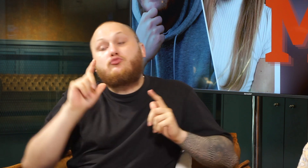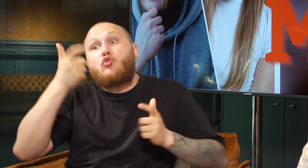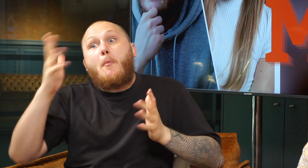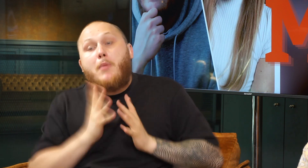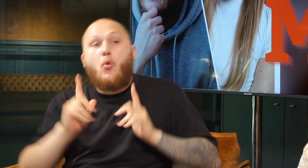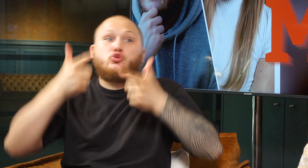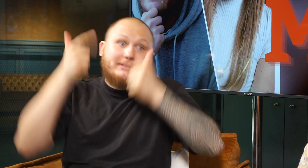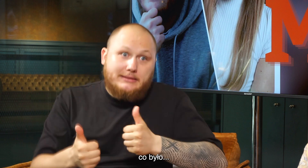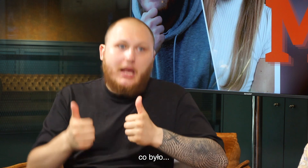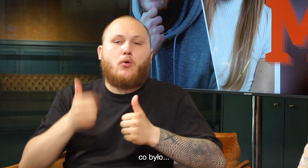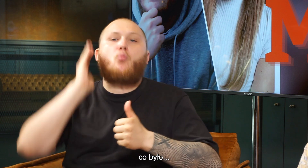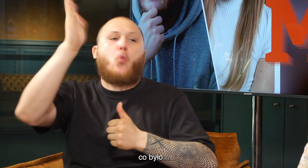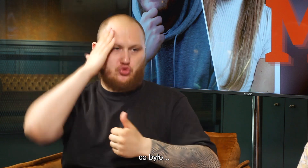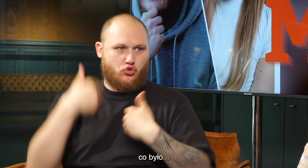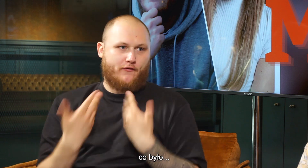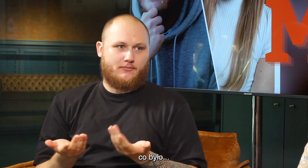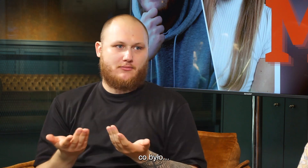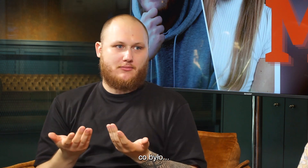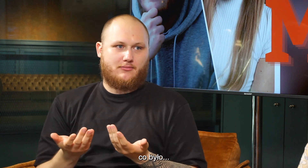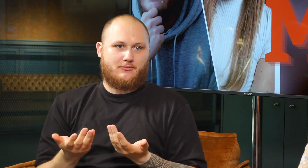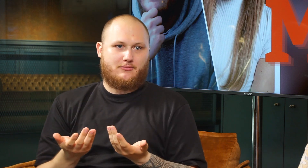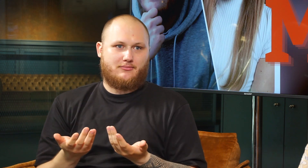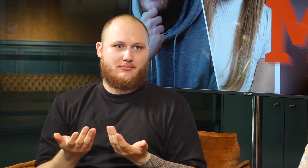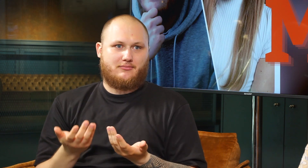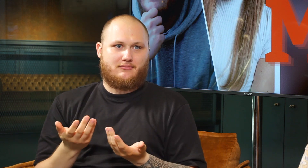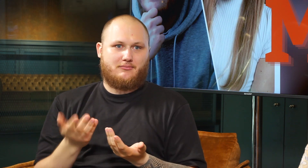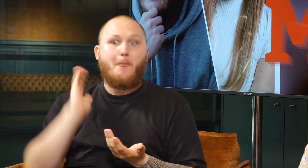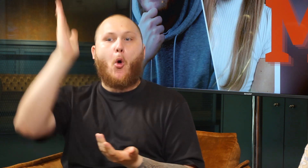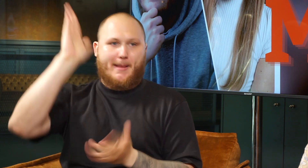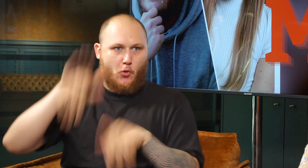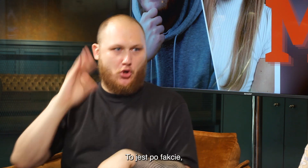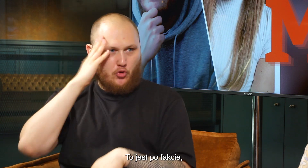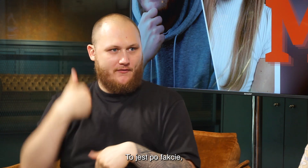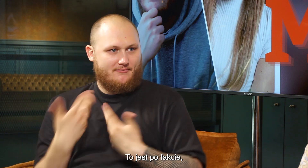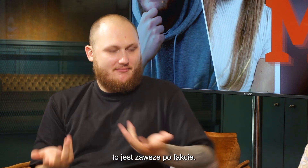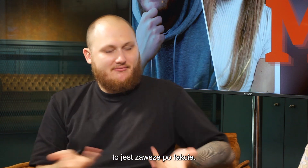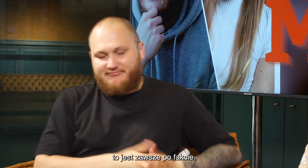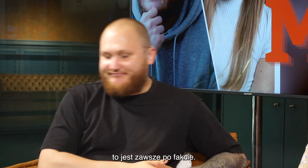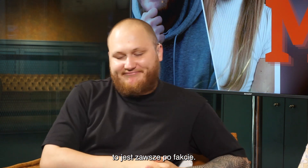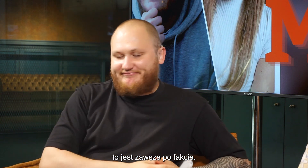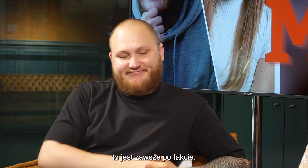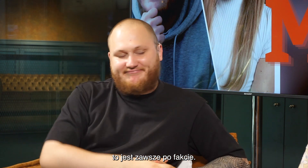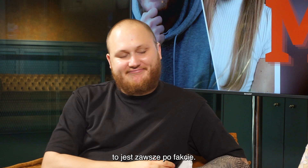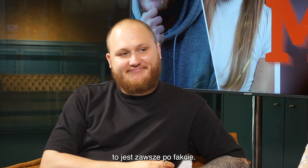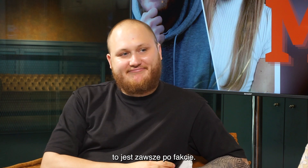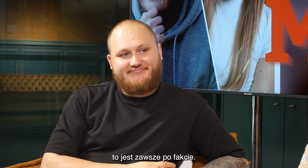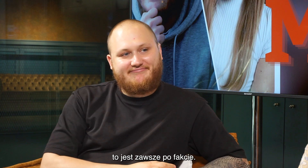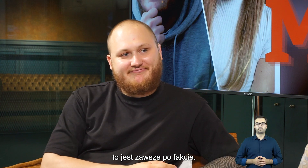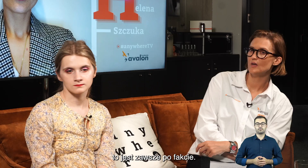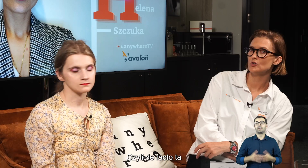doczytać, co się stało, co było. Żebym po prostu mógł, to jest po fakcie, to jest zawsze po